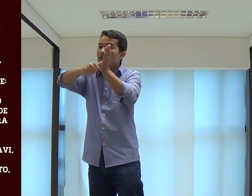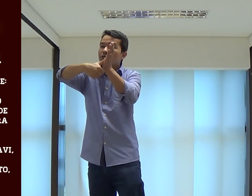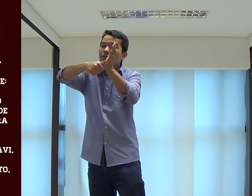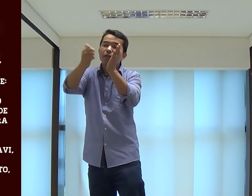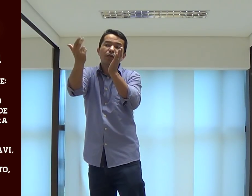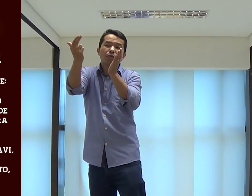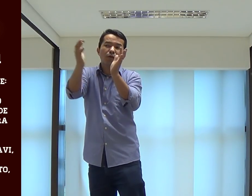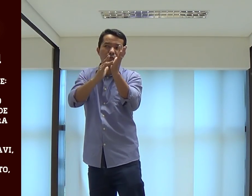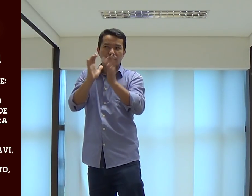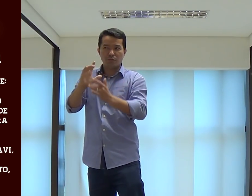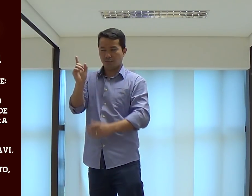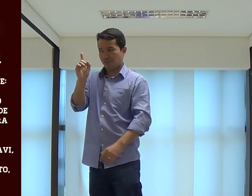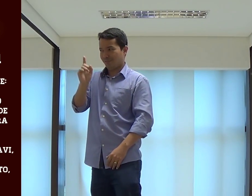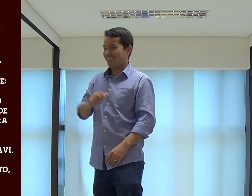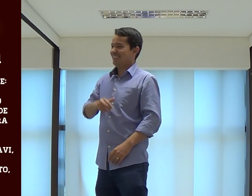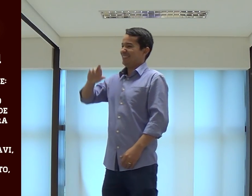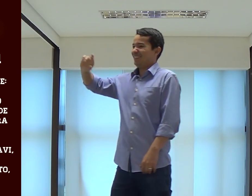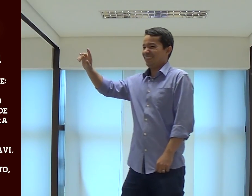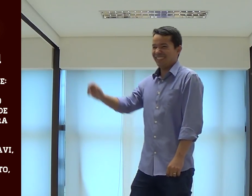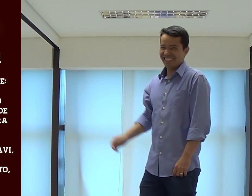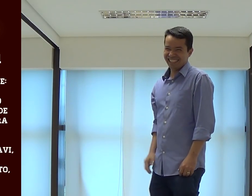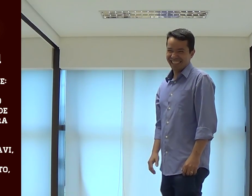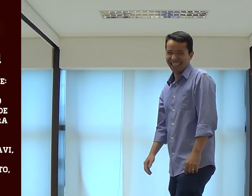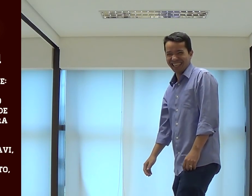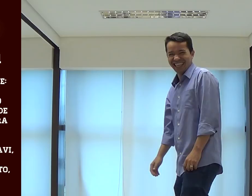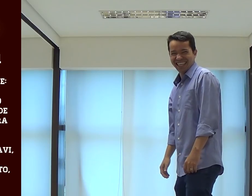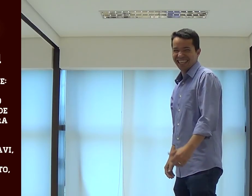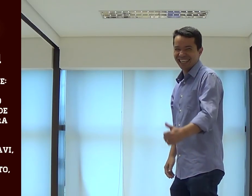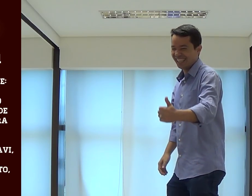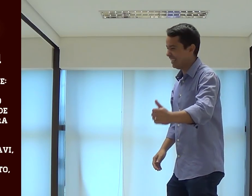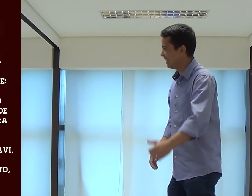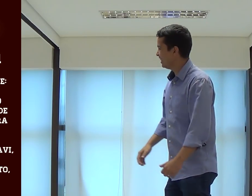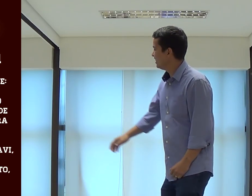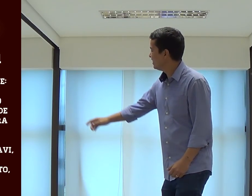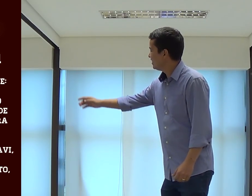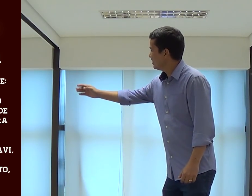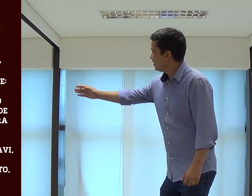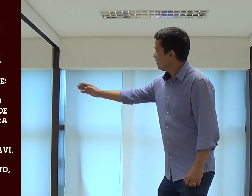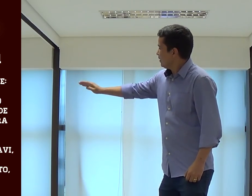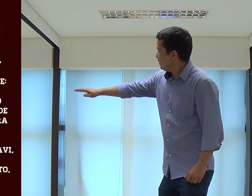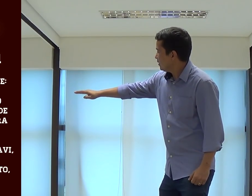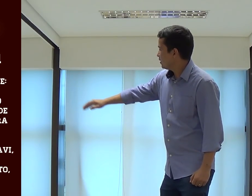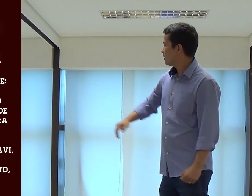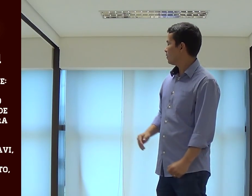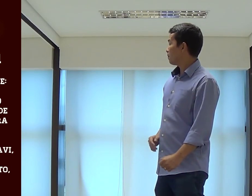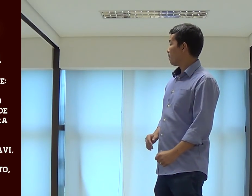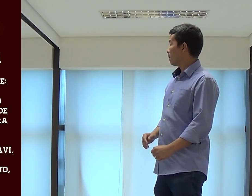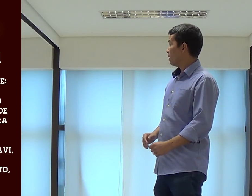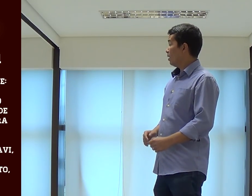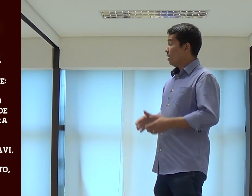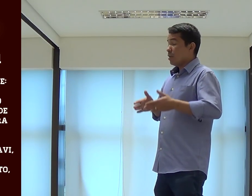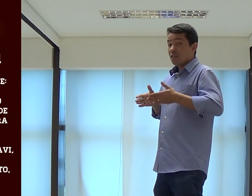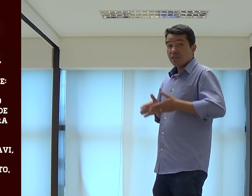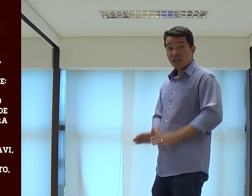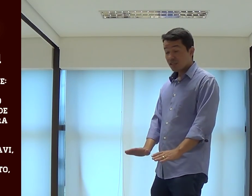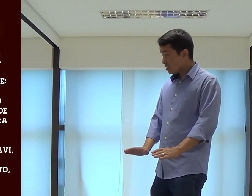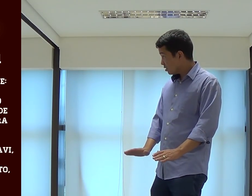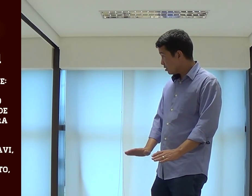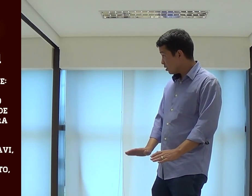eu não, tá? Eu não sou igual a Jesus não, minha identidade não é Jesus, tá? Voltando aqui. Lhes